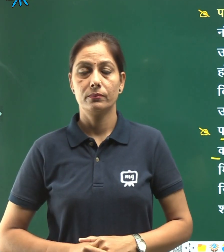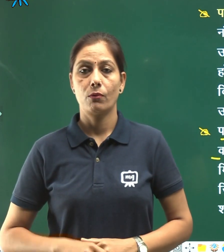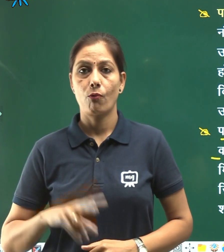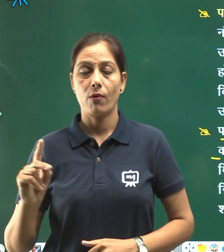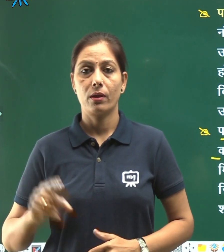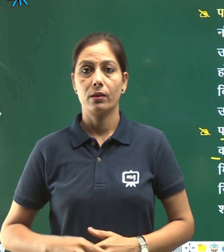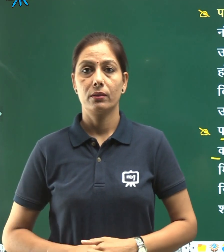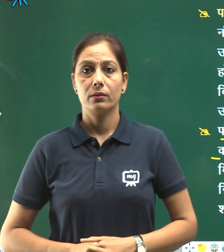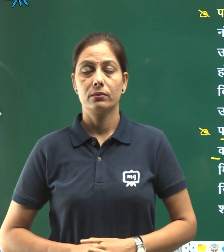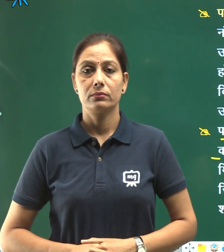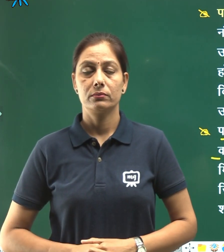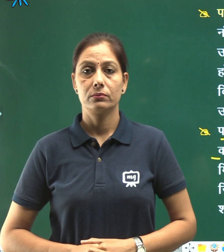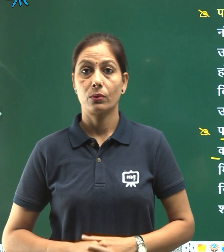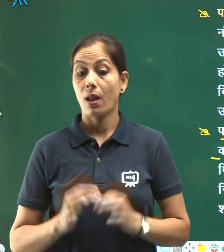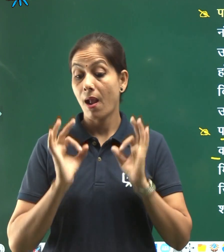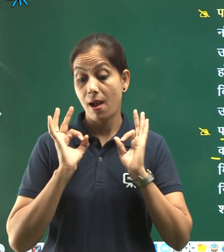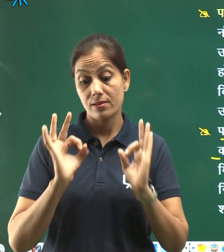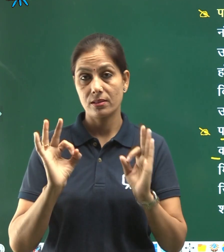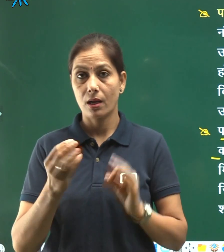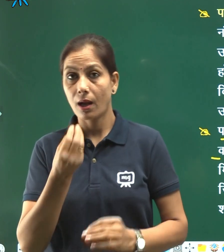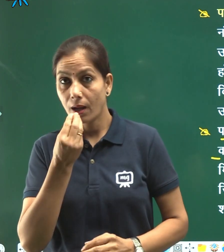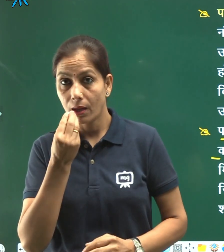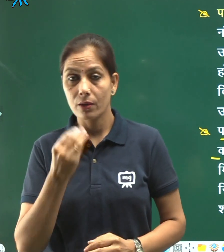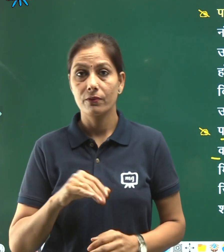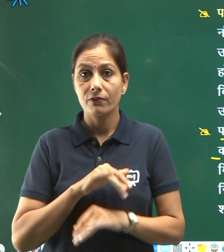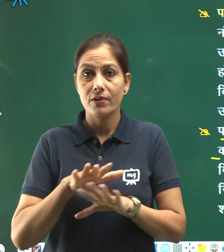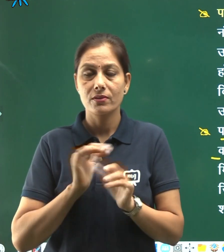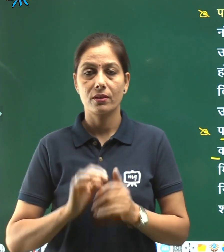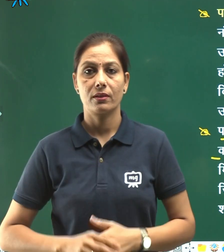व उचित खान पान व्यवस्था के